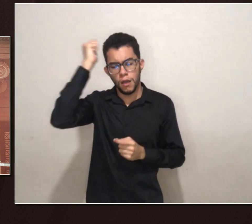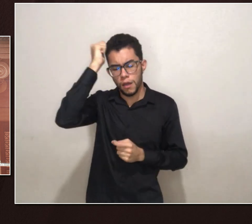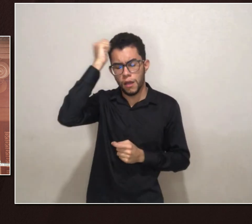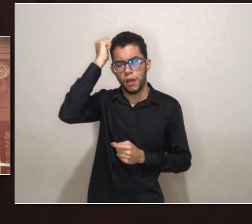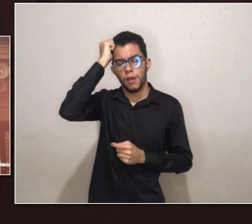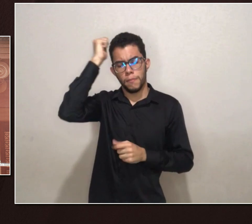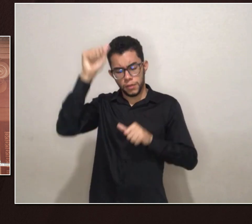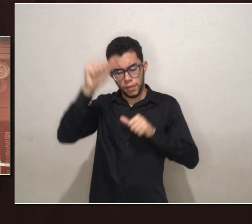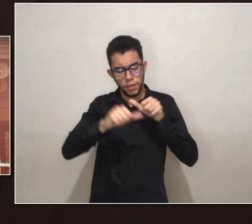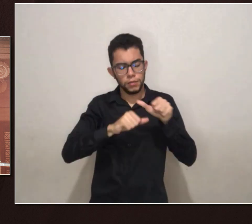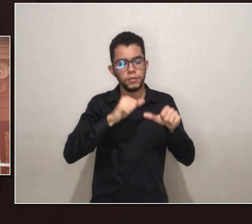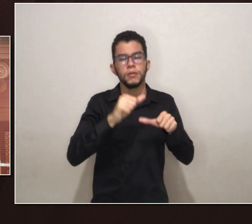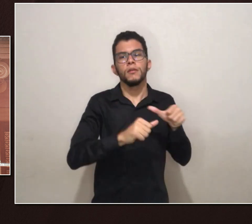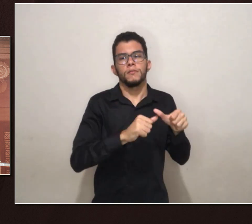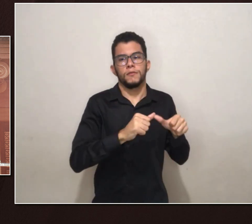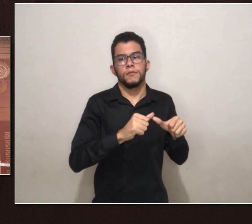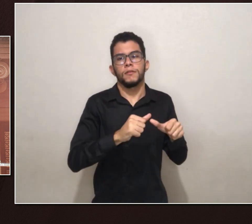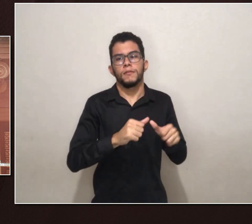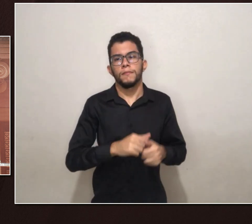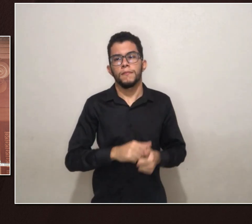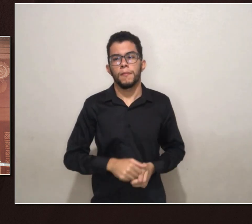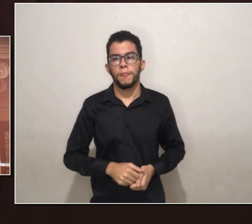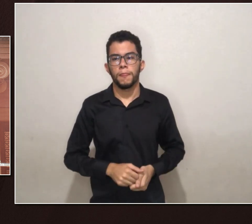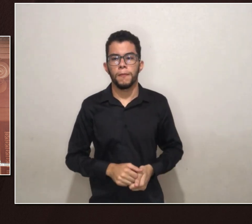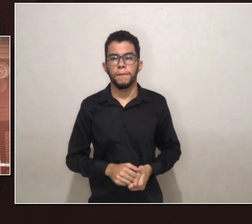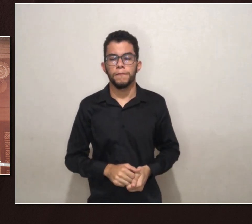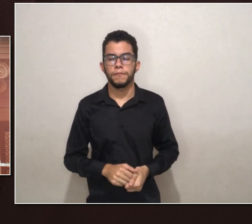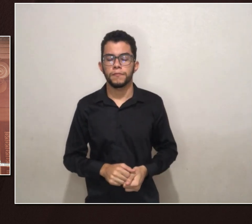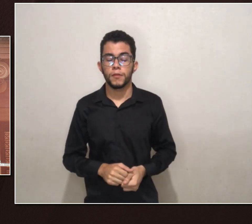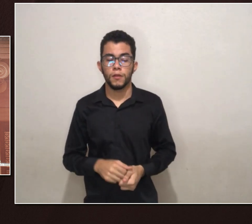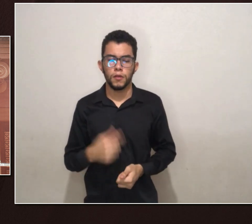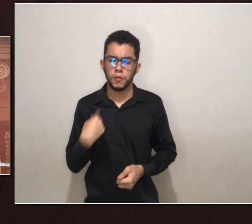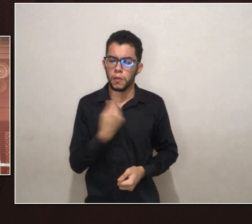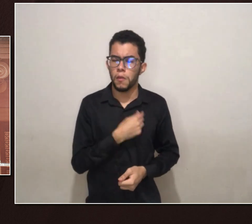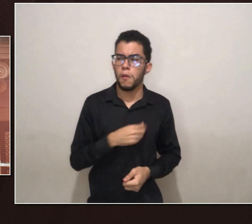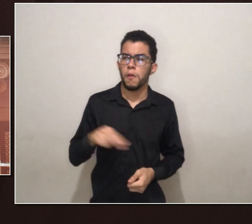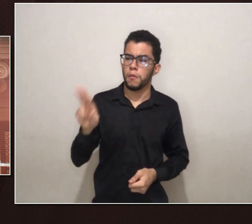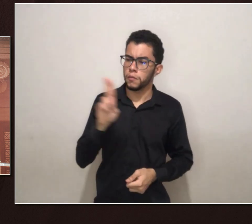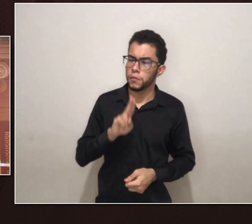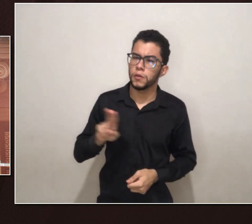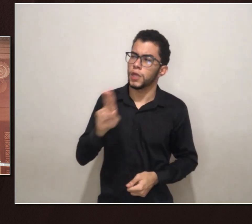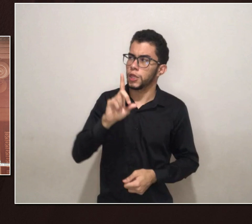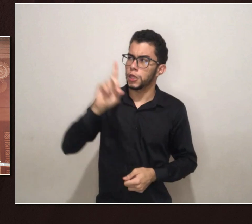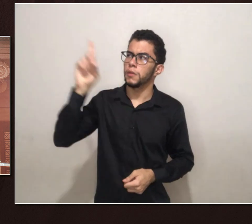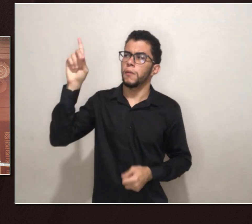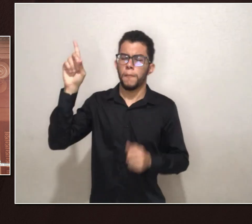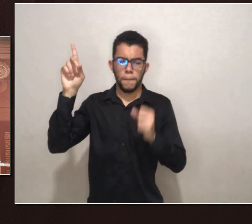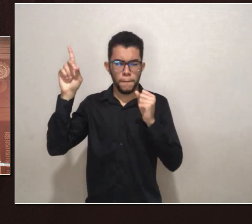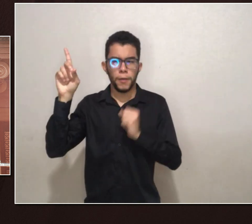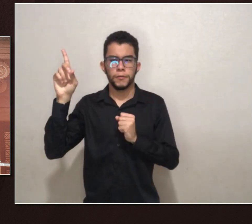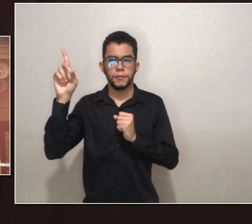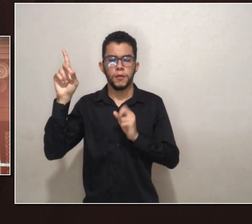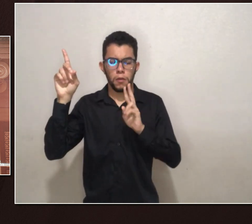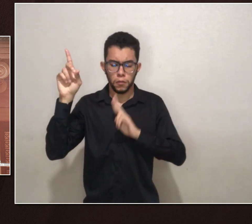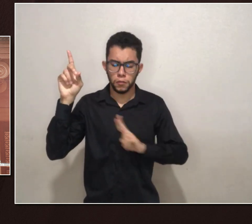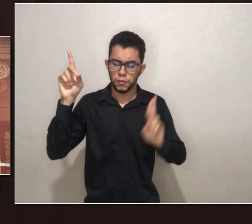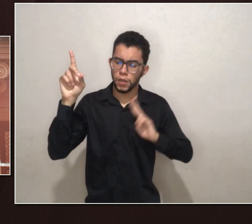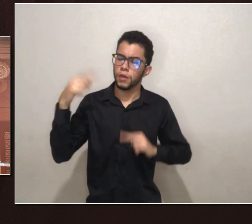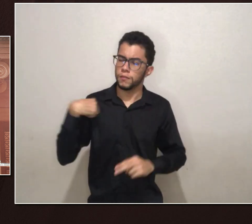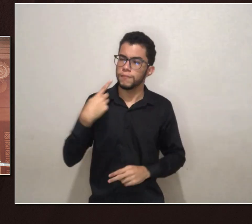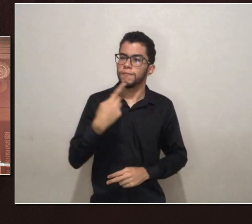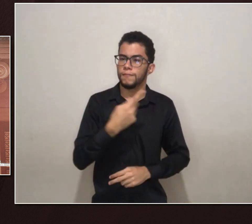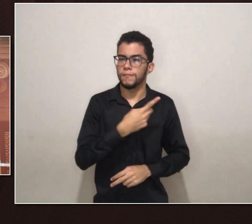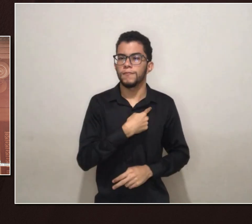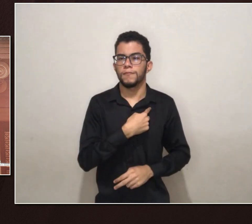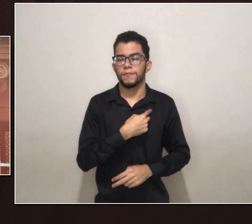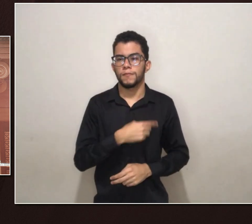para honra, né, santificado e útil para o seu possuidor, estando preparado para toda boa